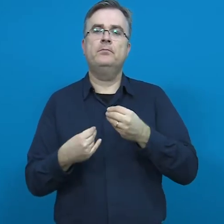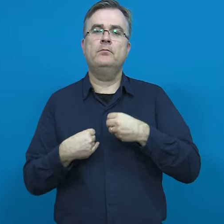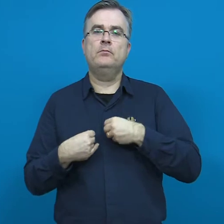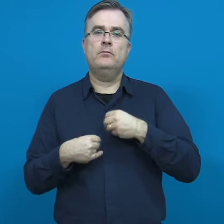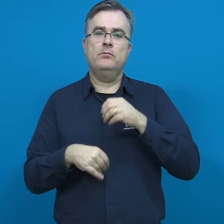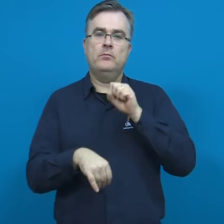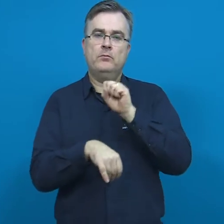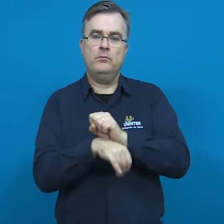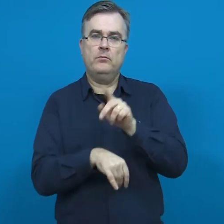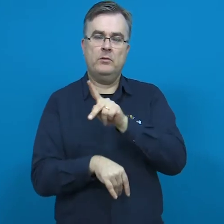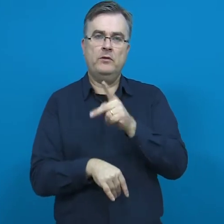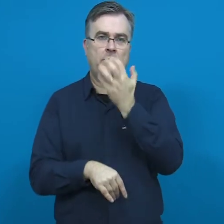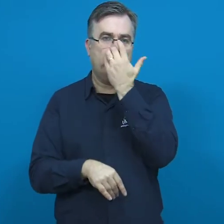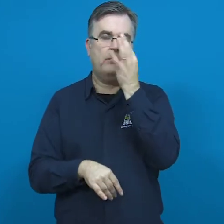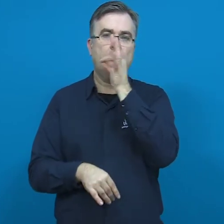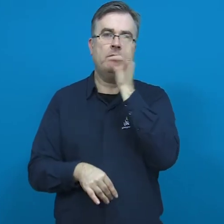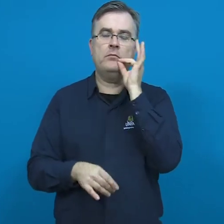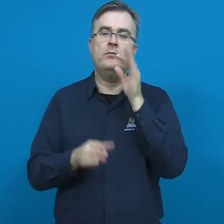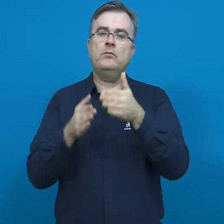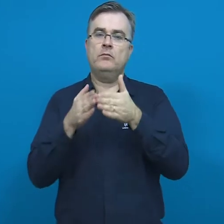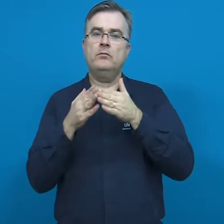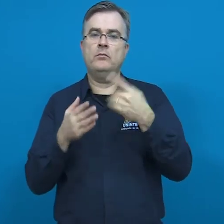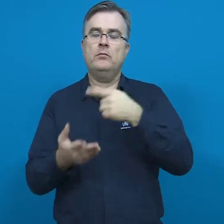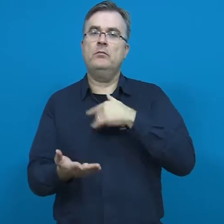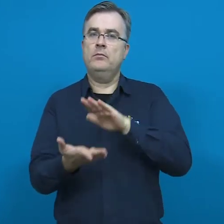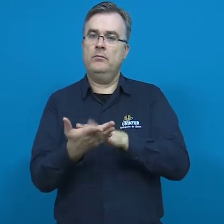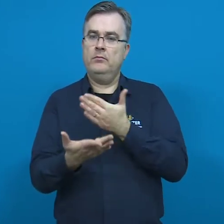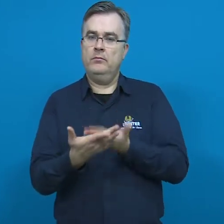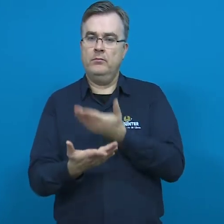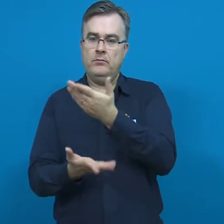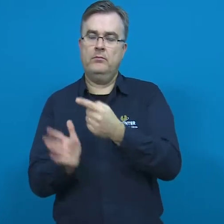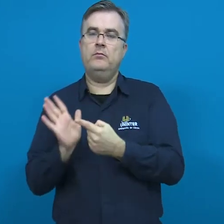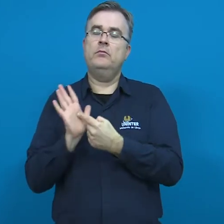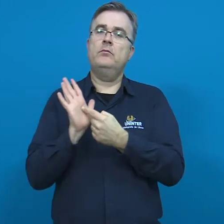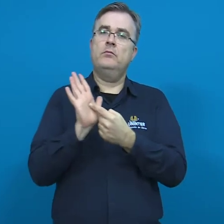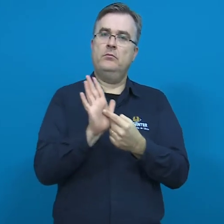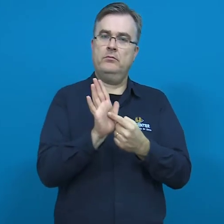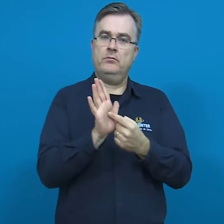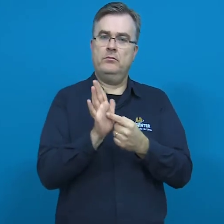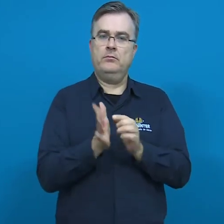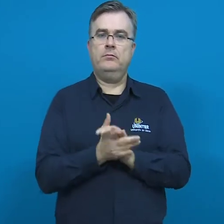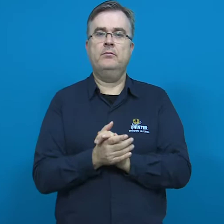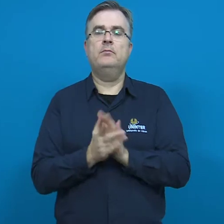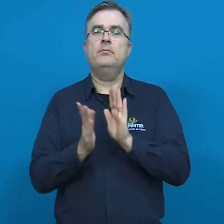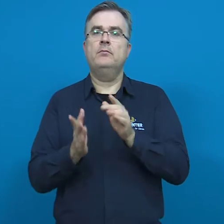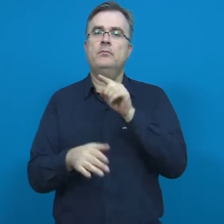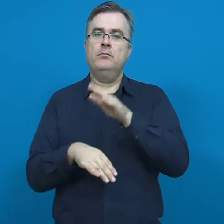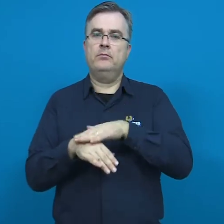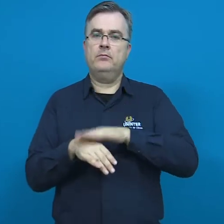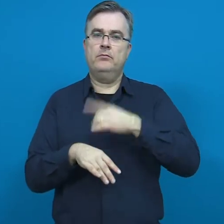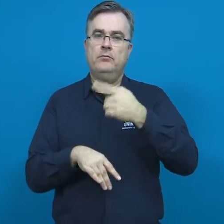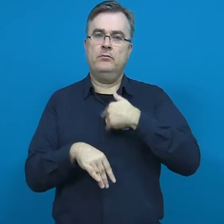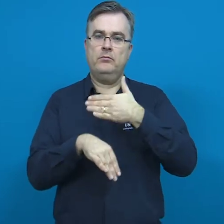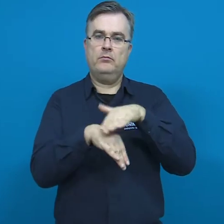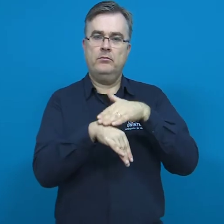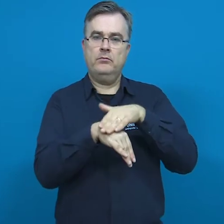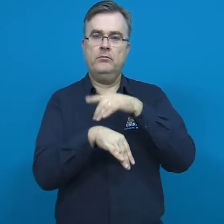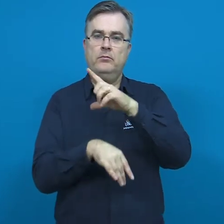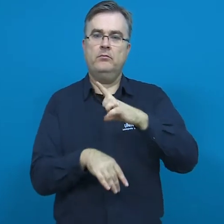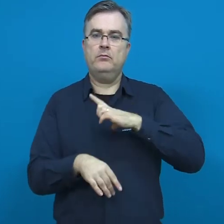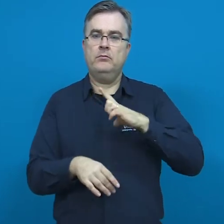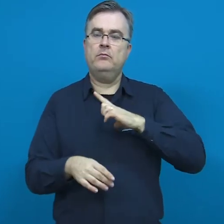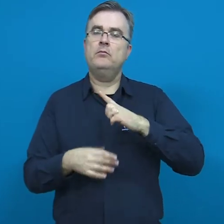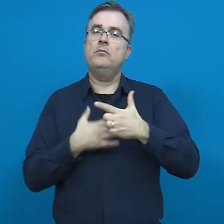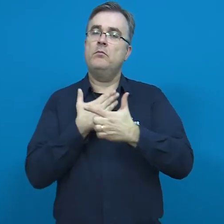Agora eu vou dar uma pausa um pouco para a professora Vanessa, mas eu vou pedir para a nossa intérprete também se apresentar, já que nessa nossa